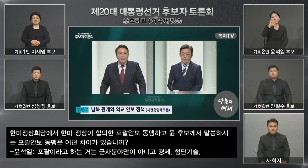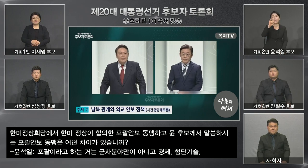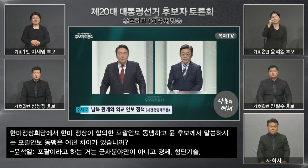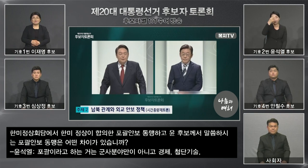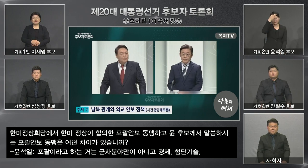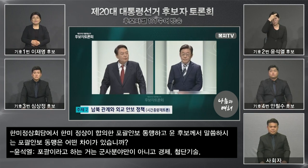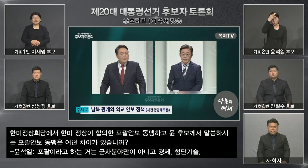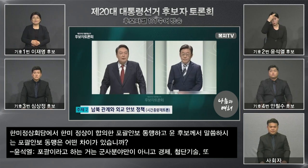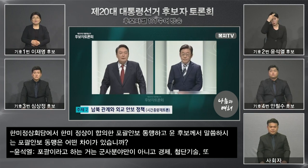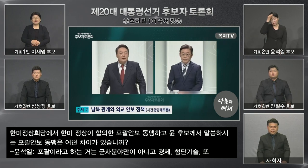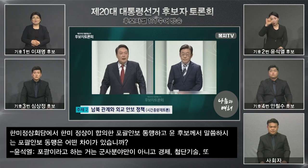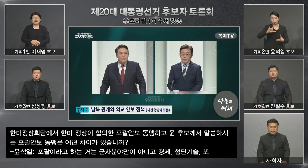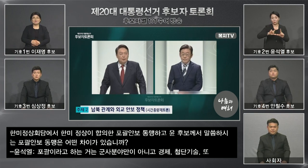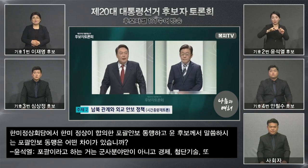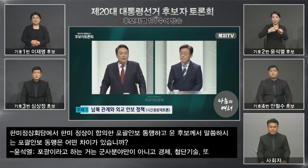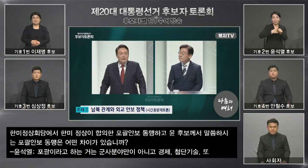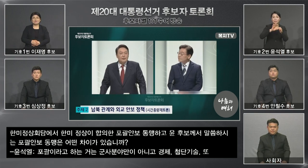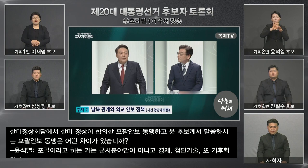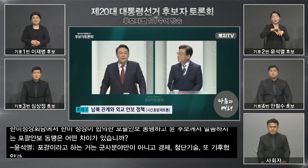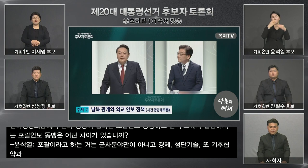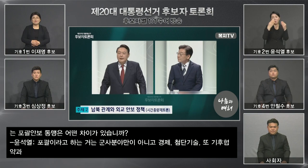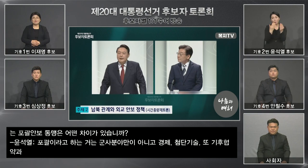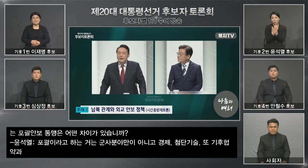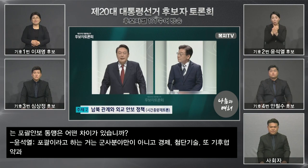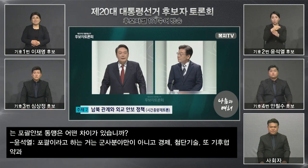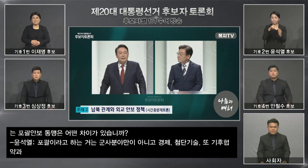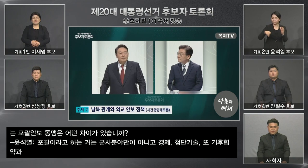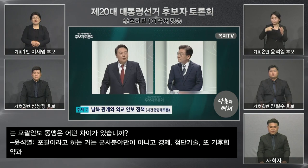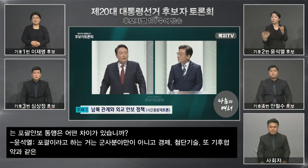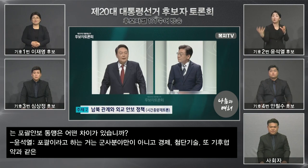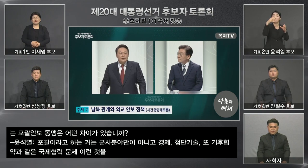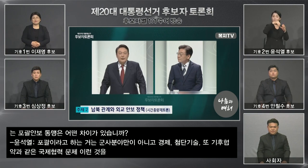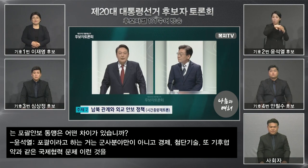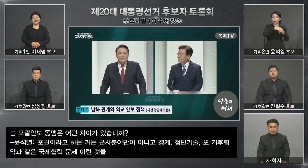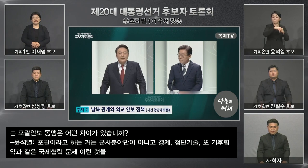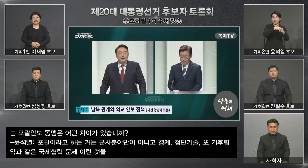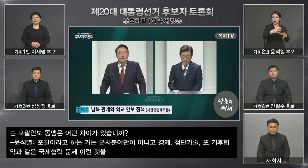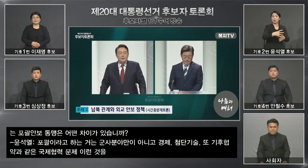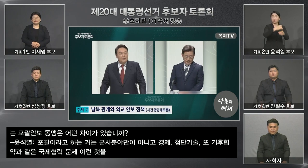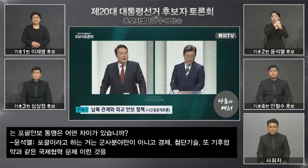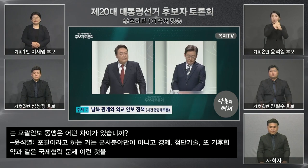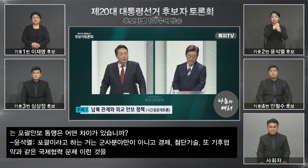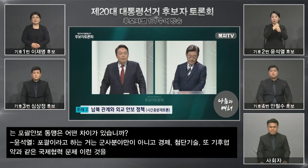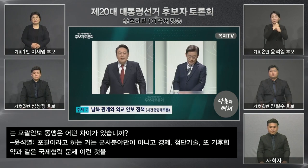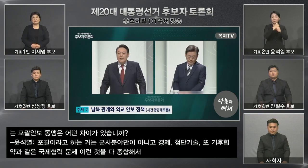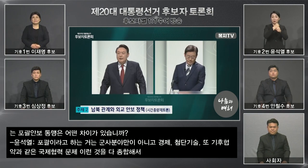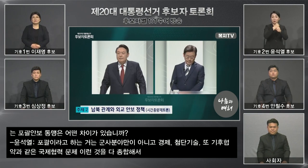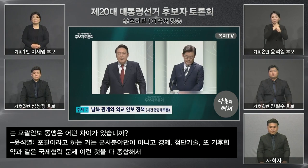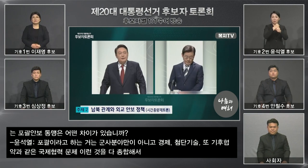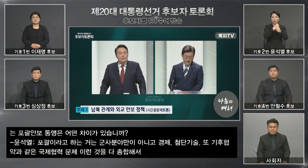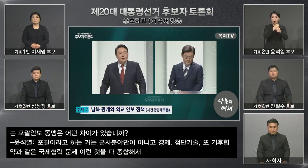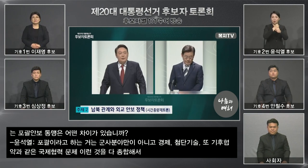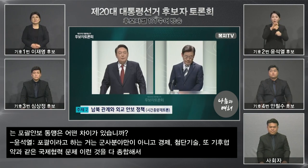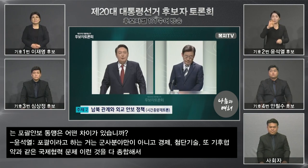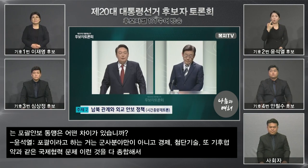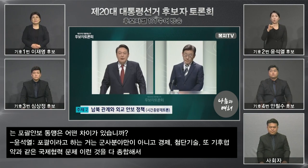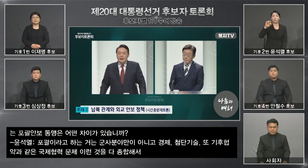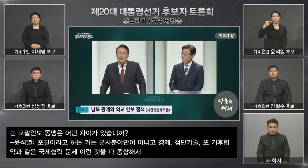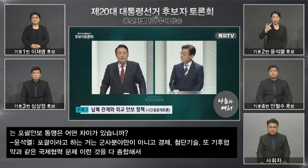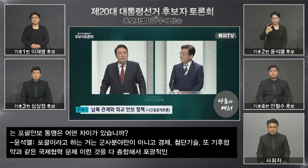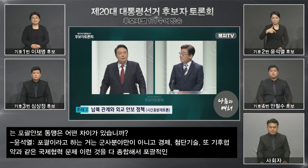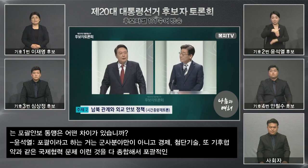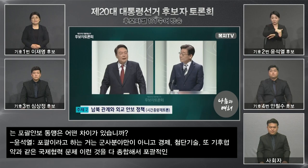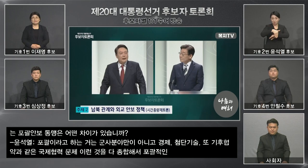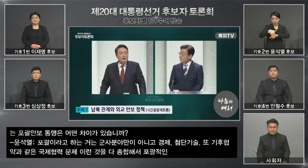국제협력문제 이런 걸 다 종합해서 포괄적인 전략동맹이라는 말씀이죠. 그건